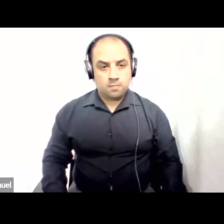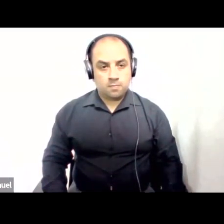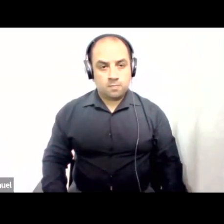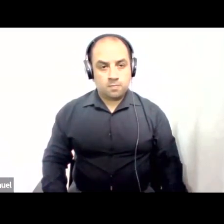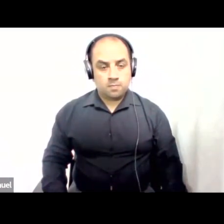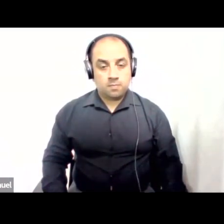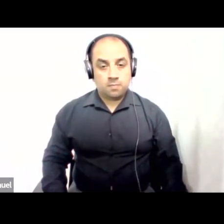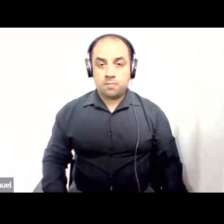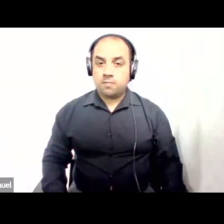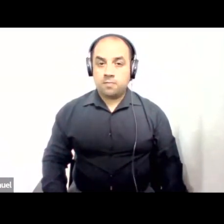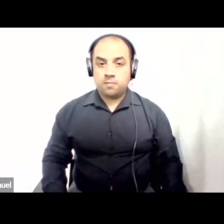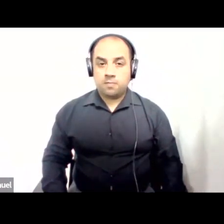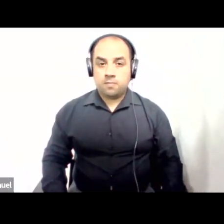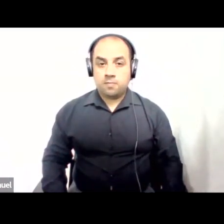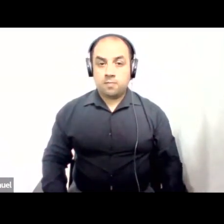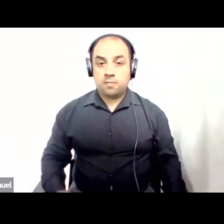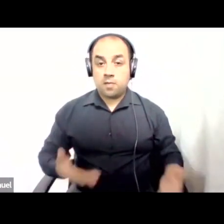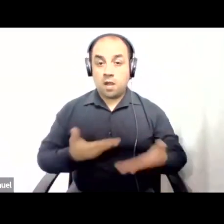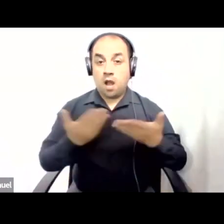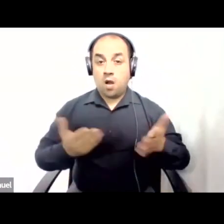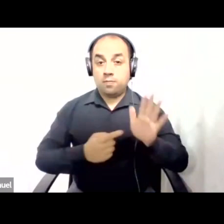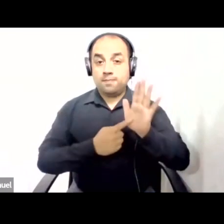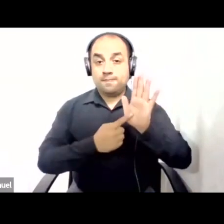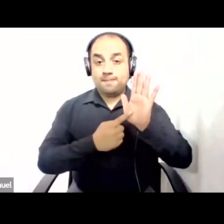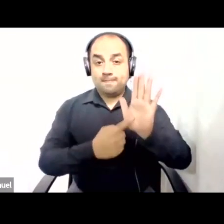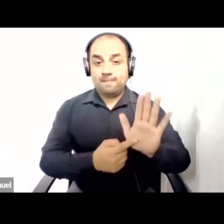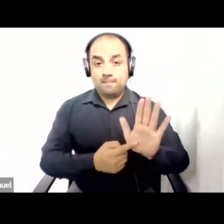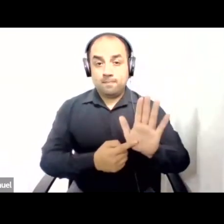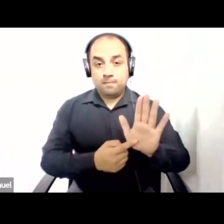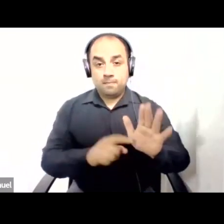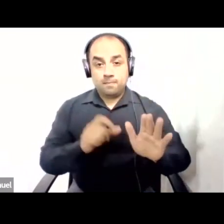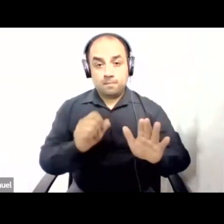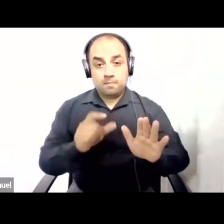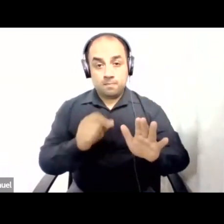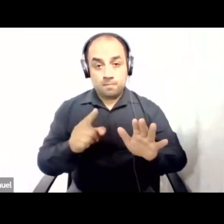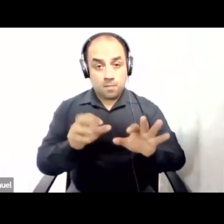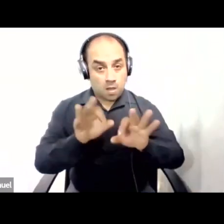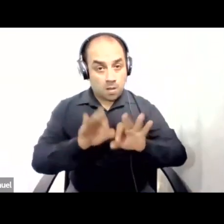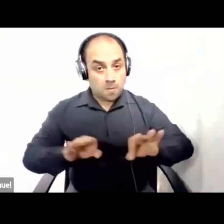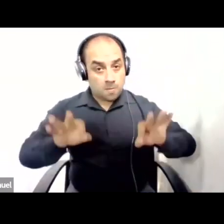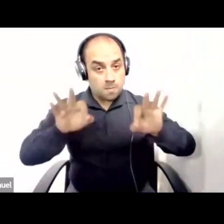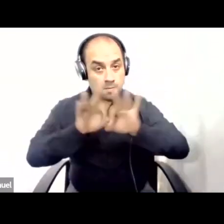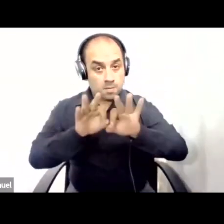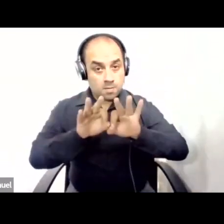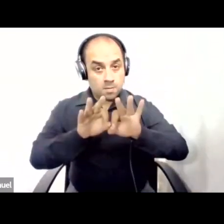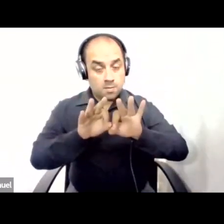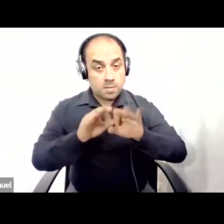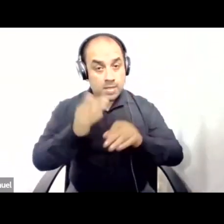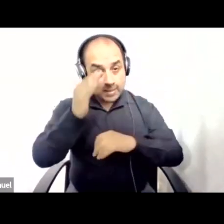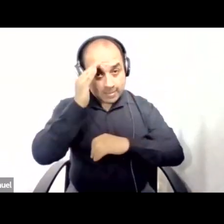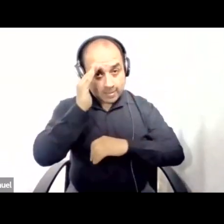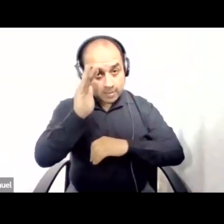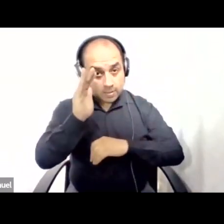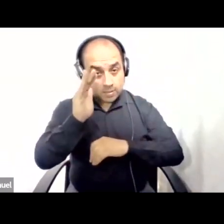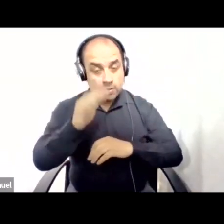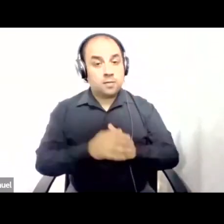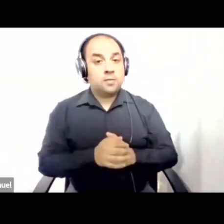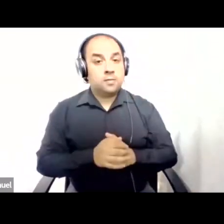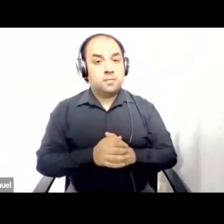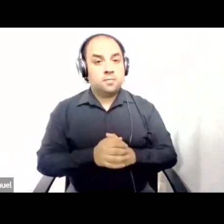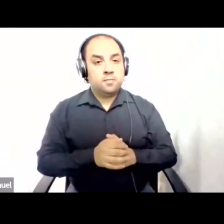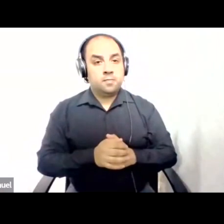Ahora les voy a compartir porque creo que también es importante que lo tengamos presente, el